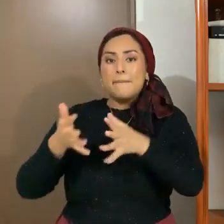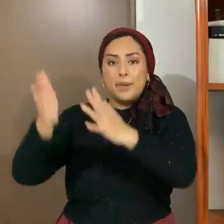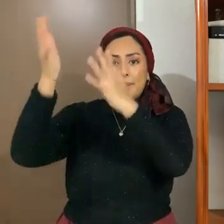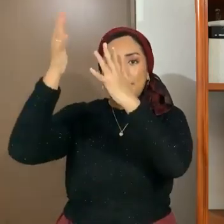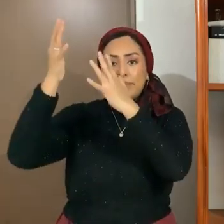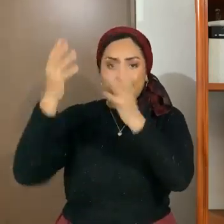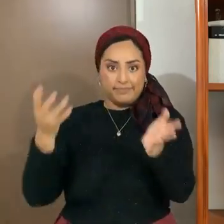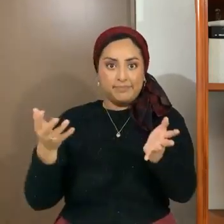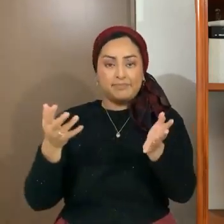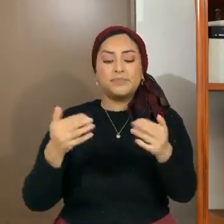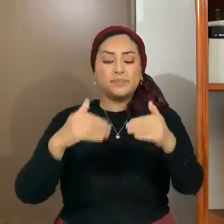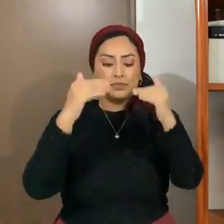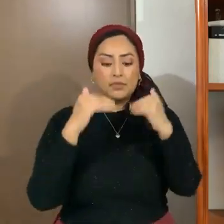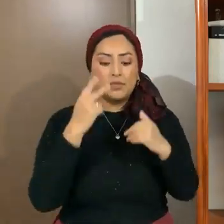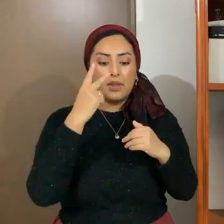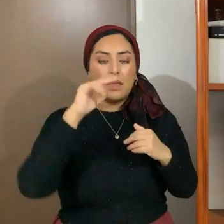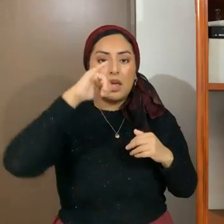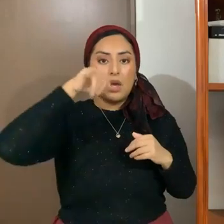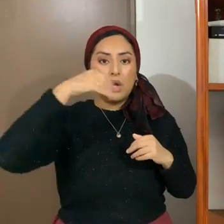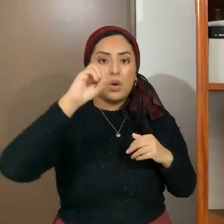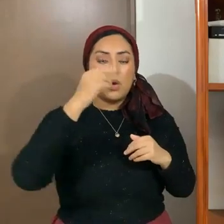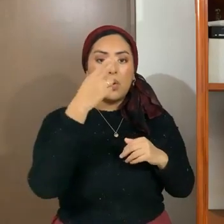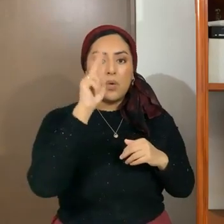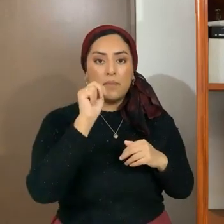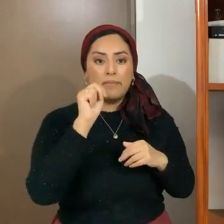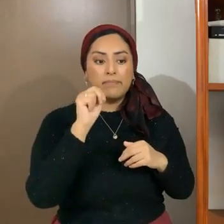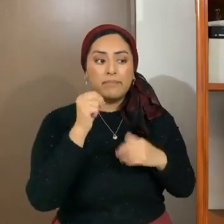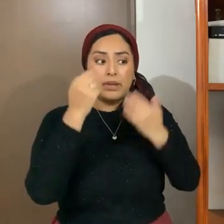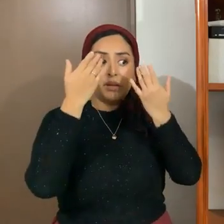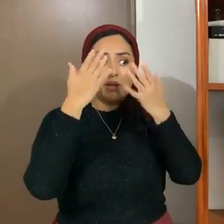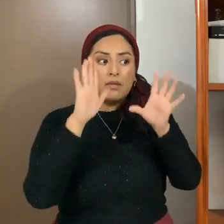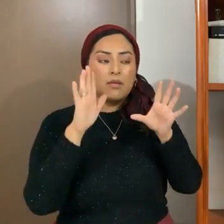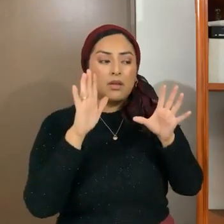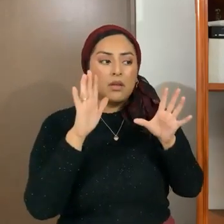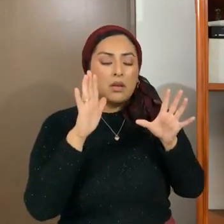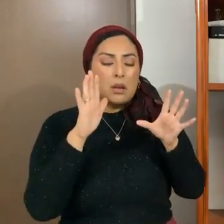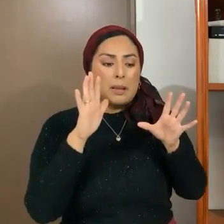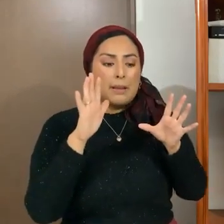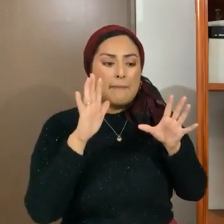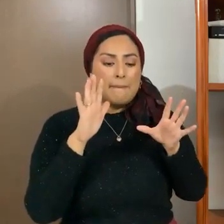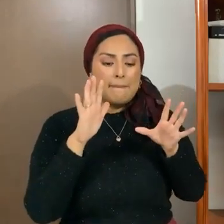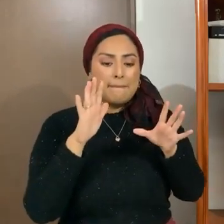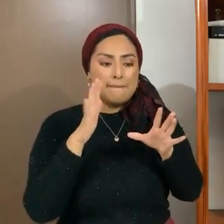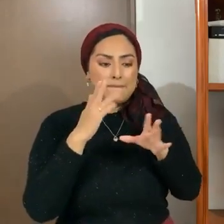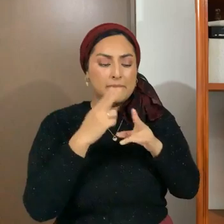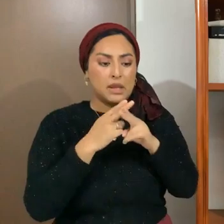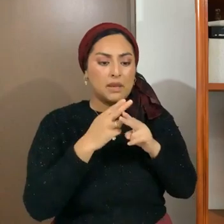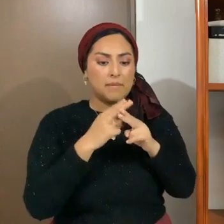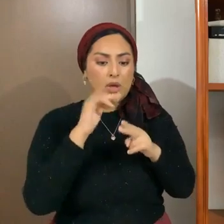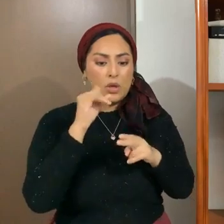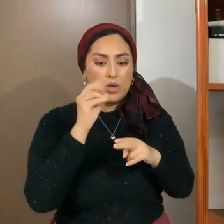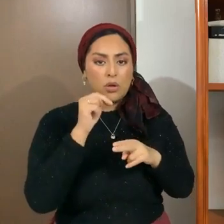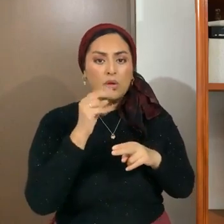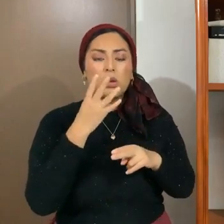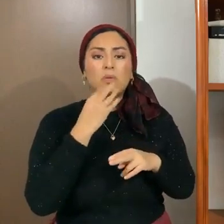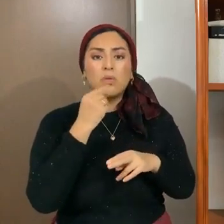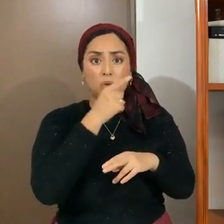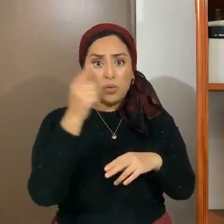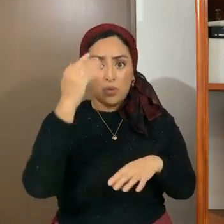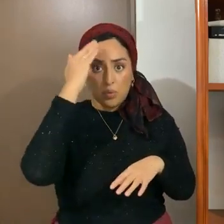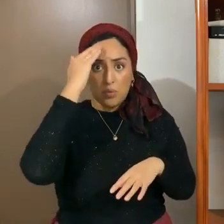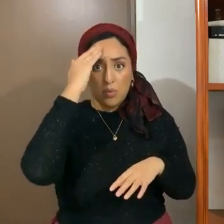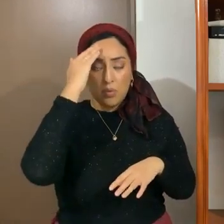Vamos a Juan. ¿Quién sabe cómo se llama el nombre de Juan en hebreo? ¿Quién sabe